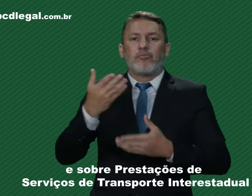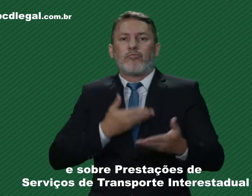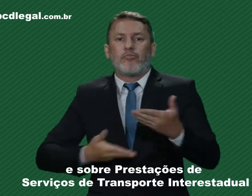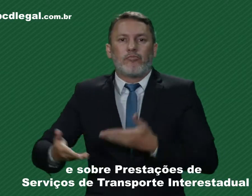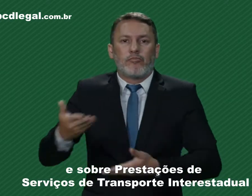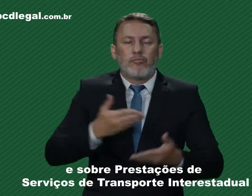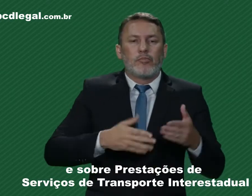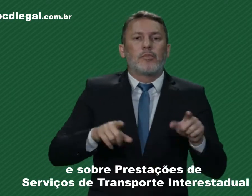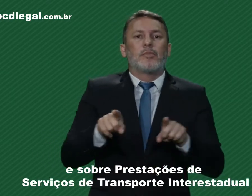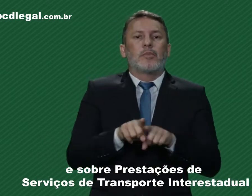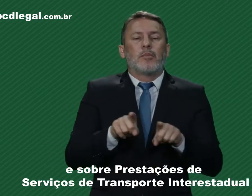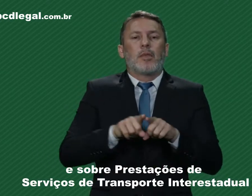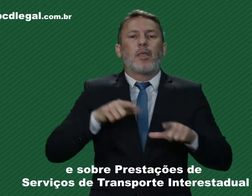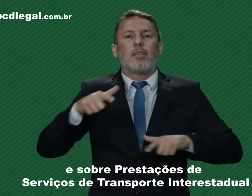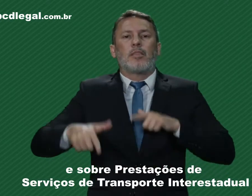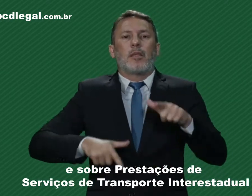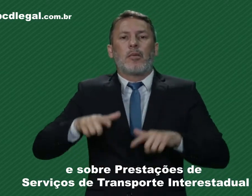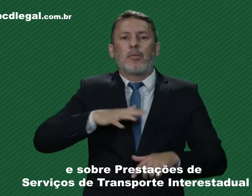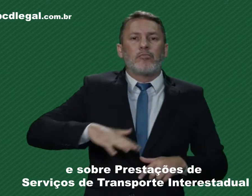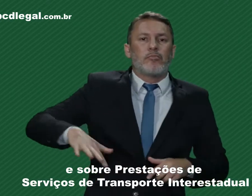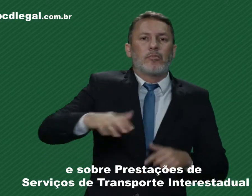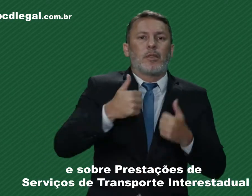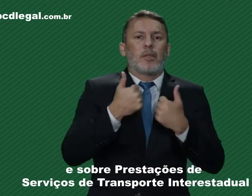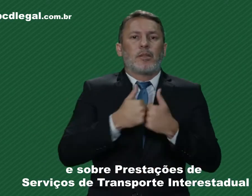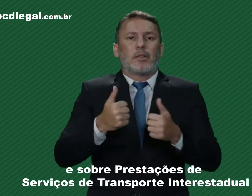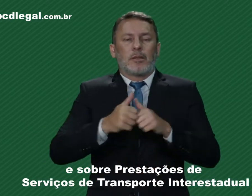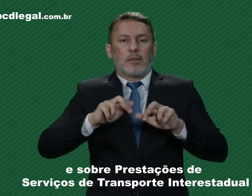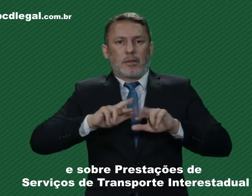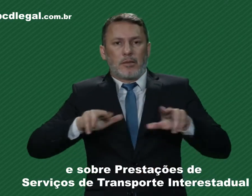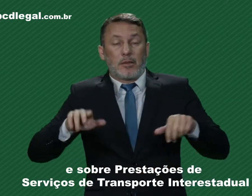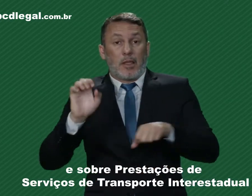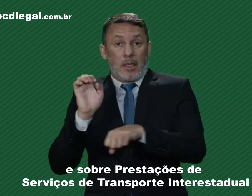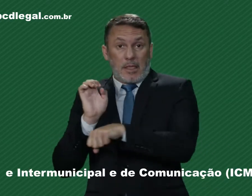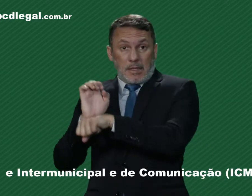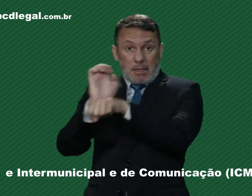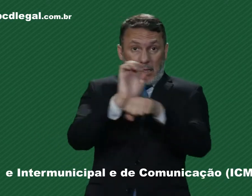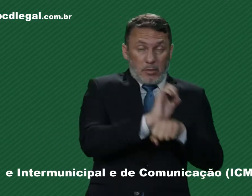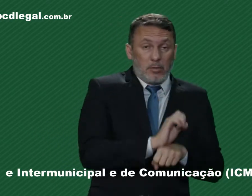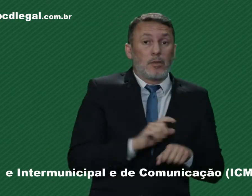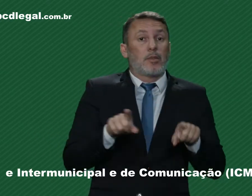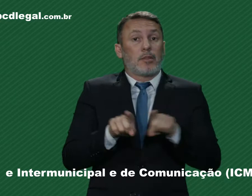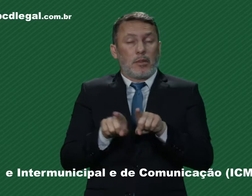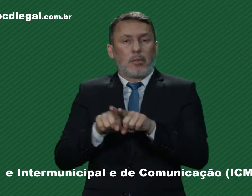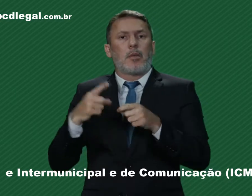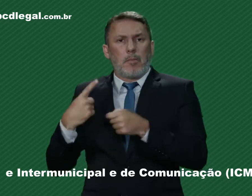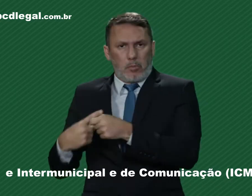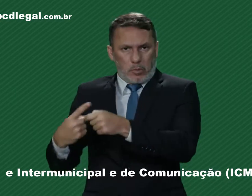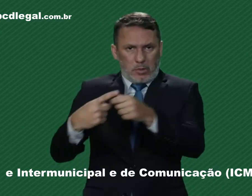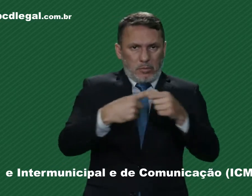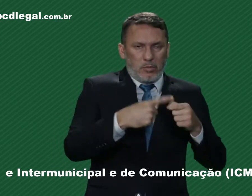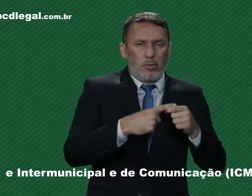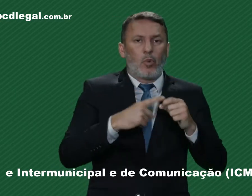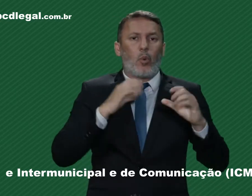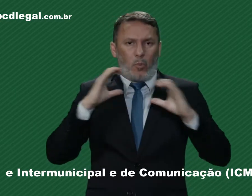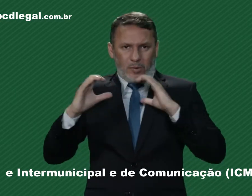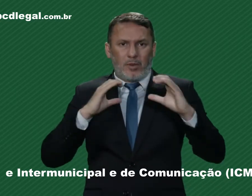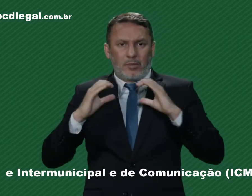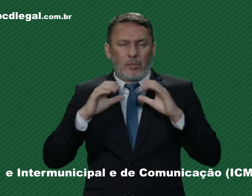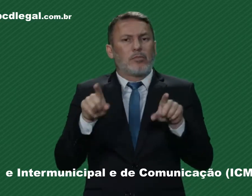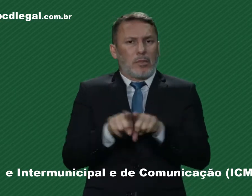mercadorias e sobre prestações de serviços de transporte interestadual e intermunicipal e de